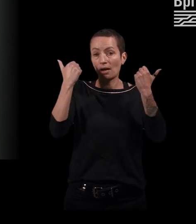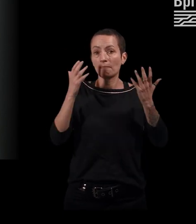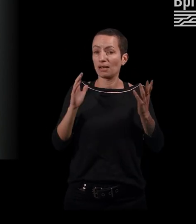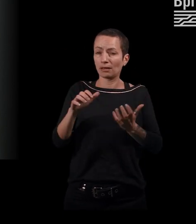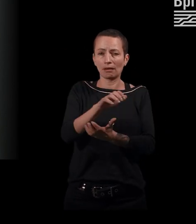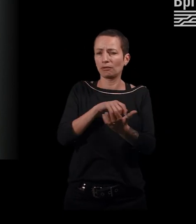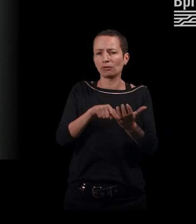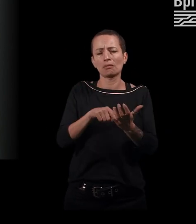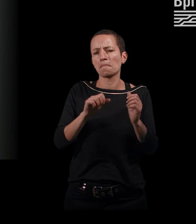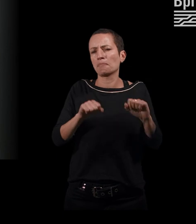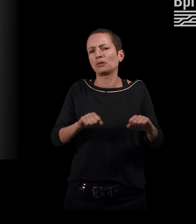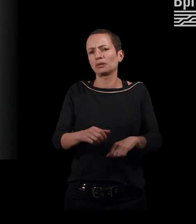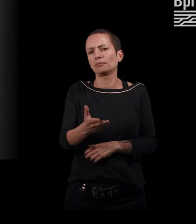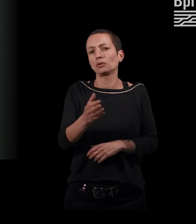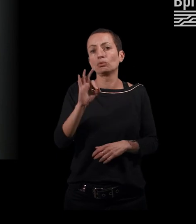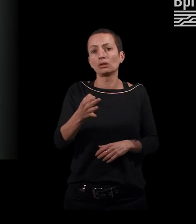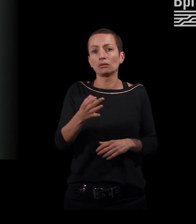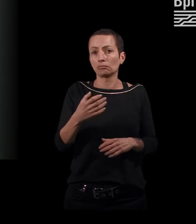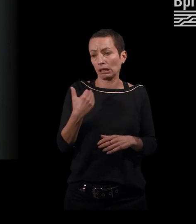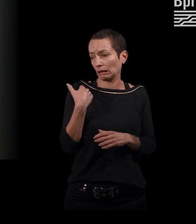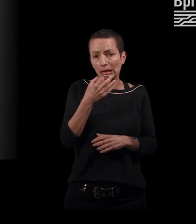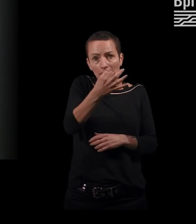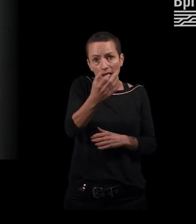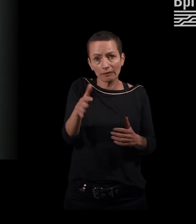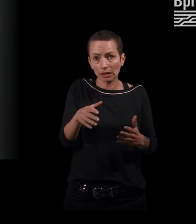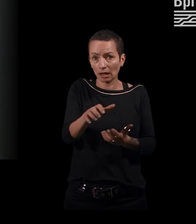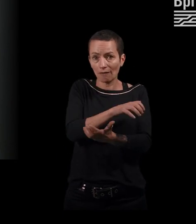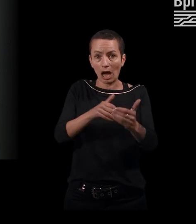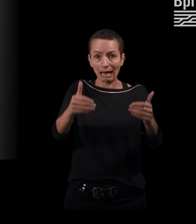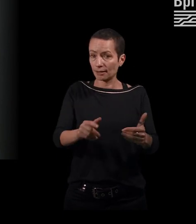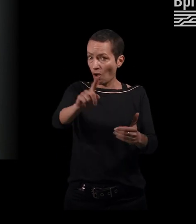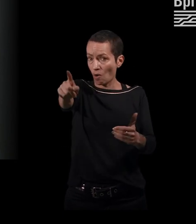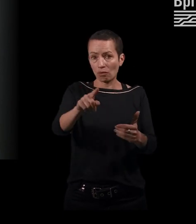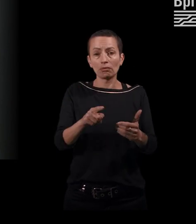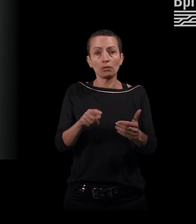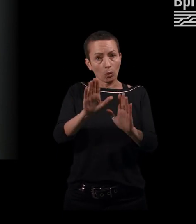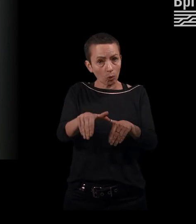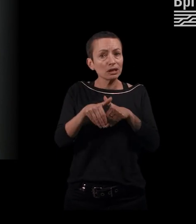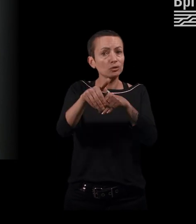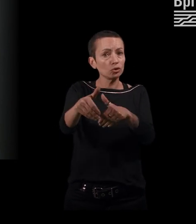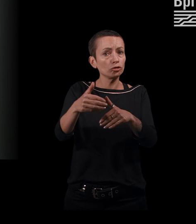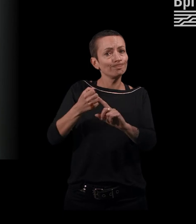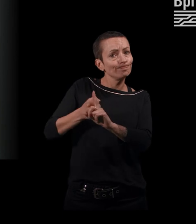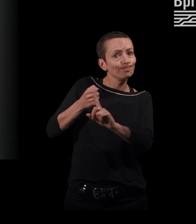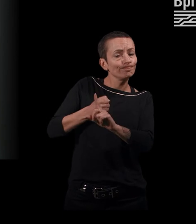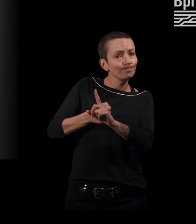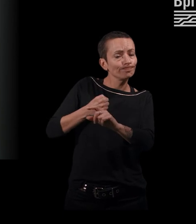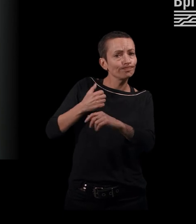elle est toujours possible. Et comme je vous le disais tout à l'heure, elle ne s'est pas arrêtée. Ça continue, on continue de